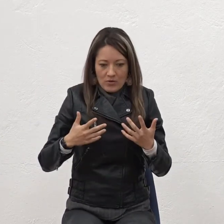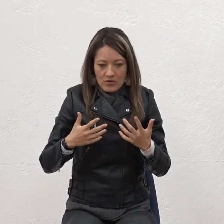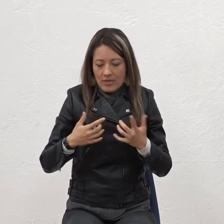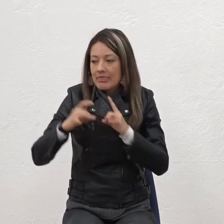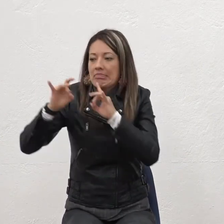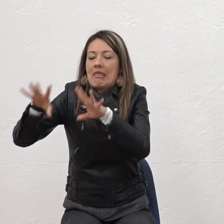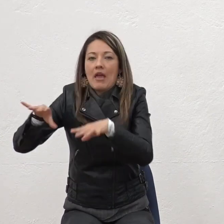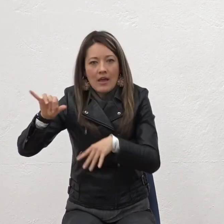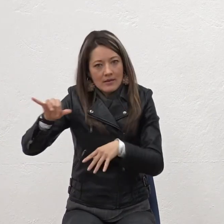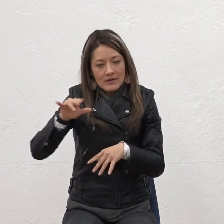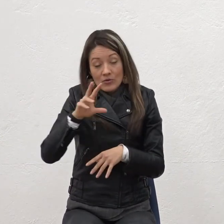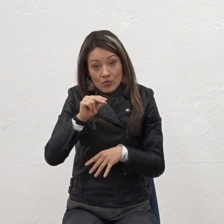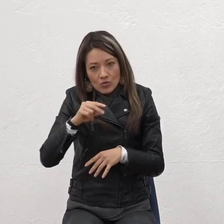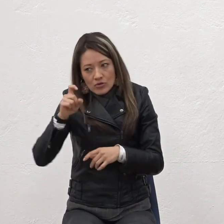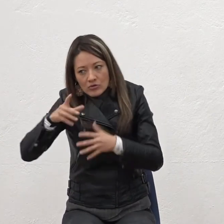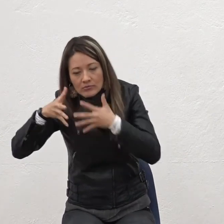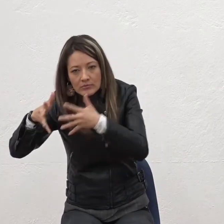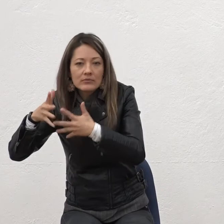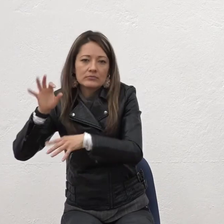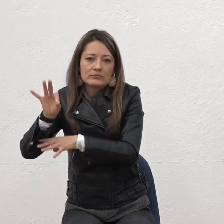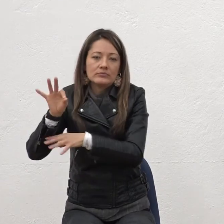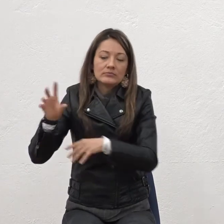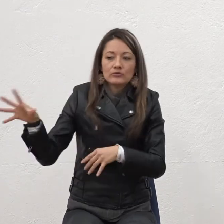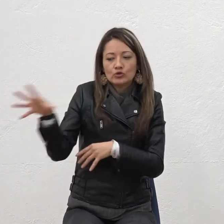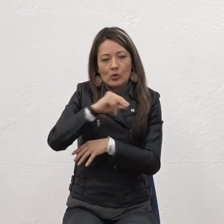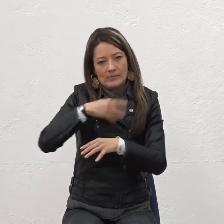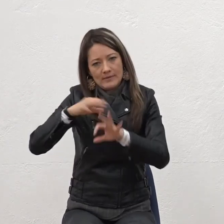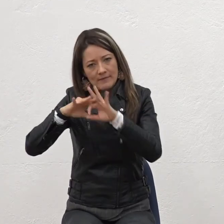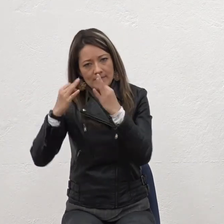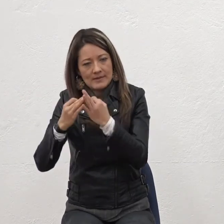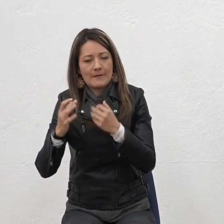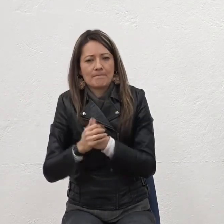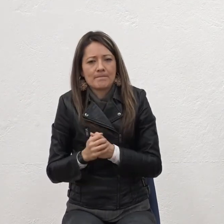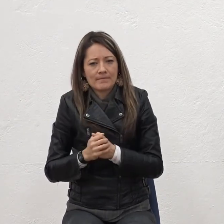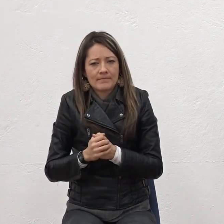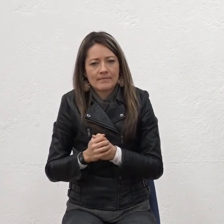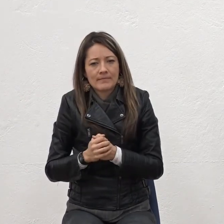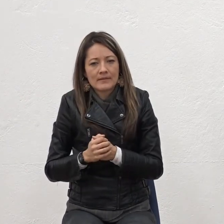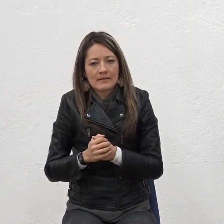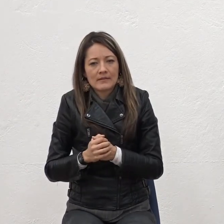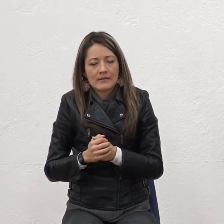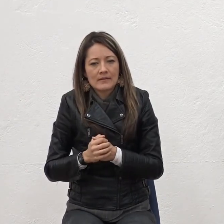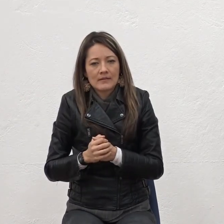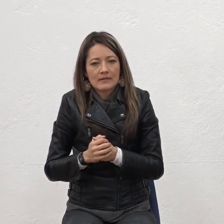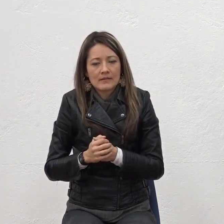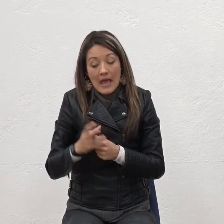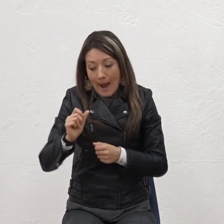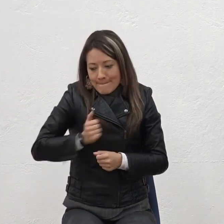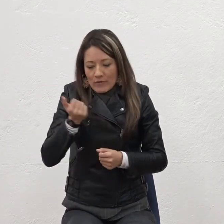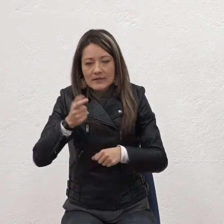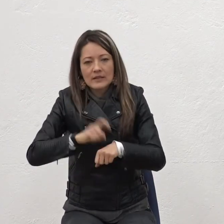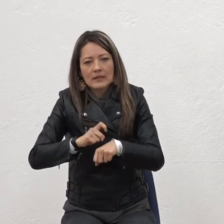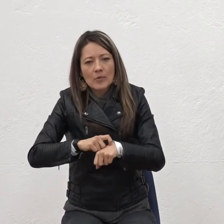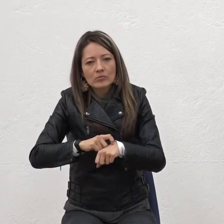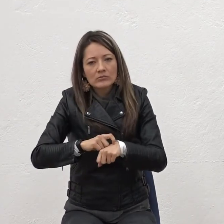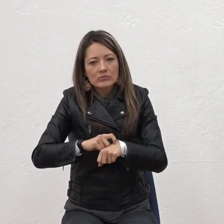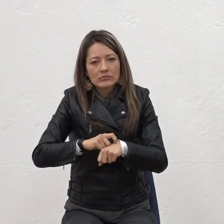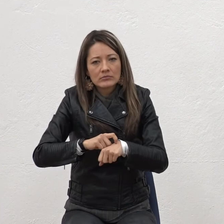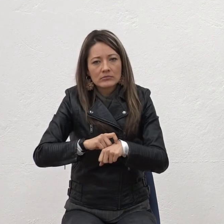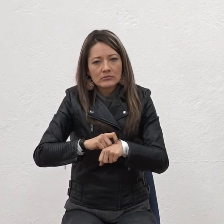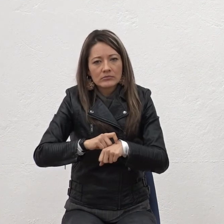sea, es inaceptable que yo no pueda hablarle a toda mi familia, a mis sobrinos, que no aproveche cada